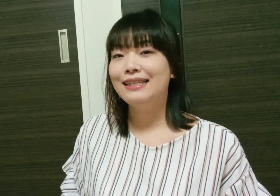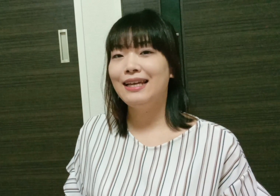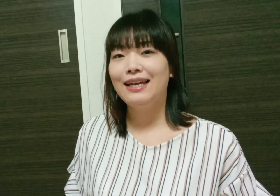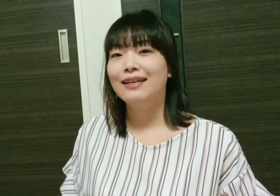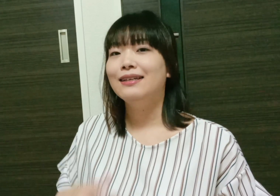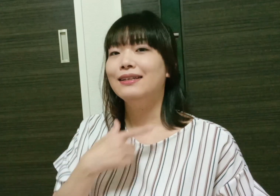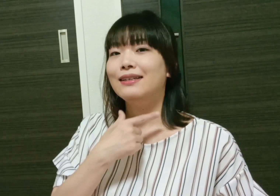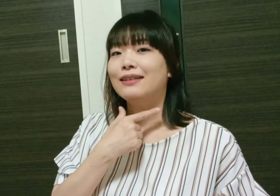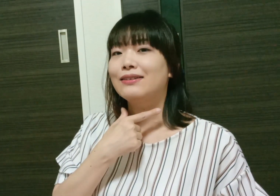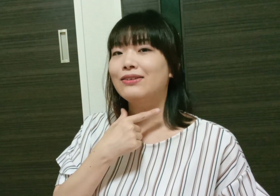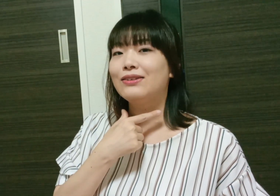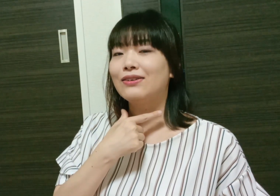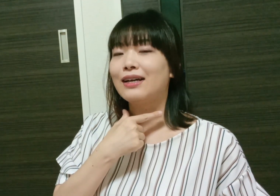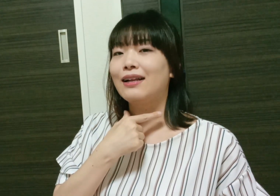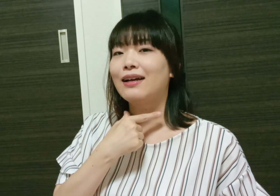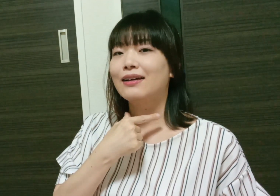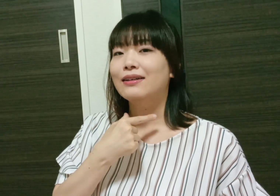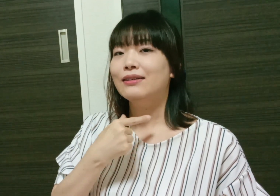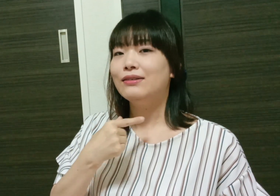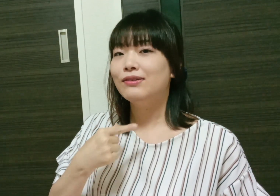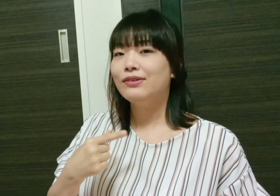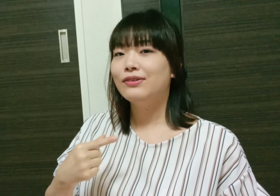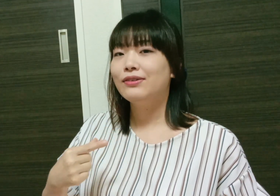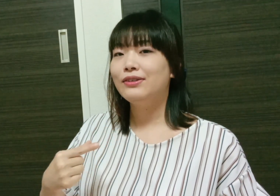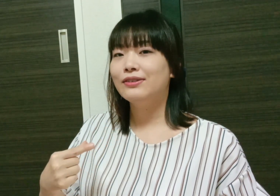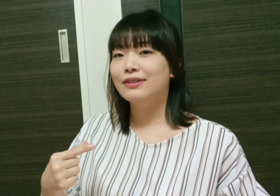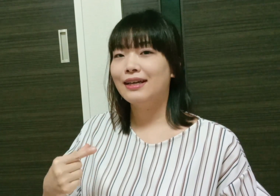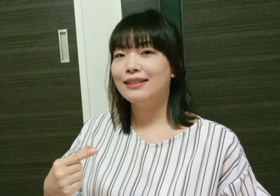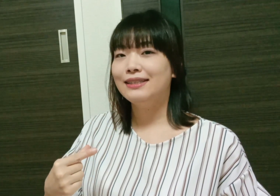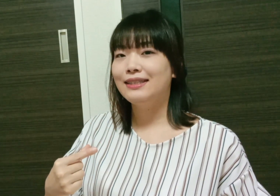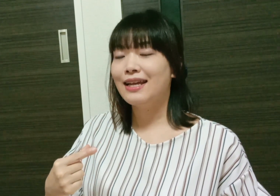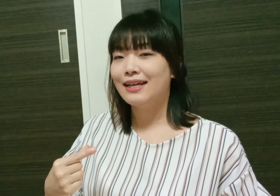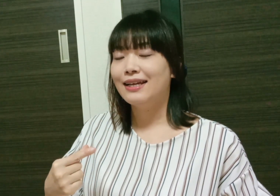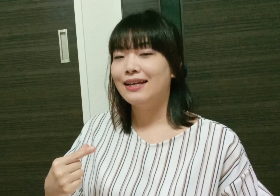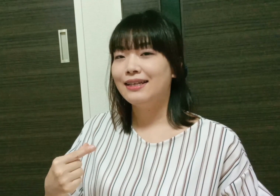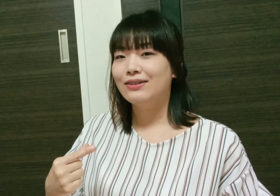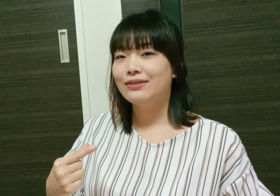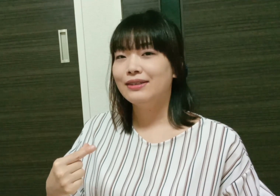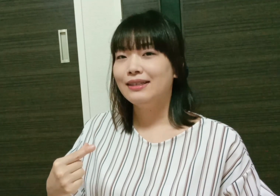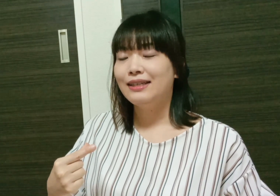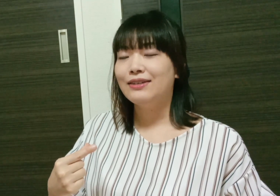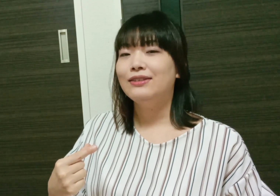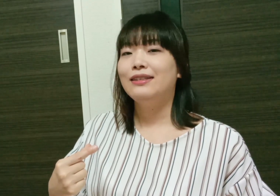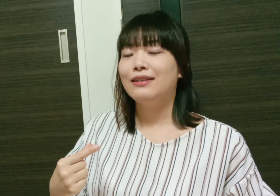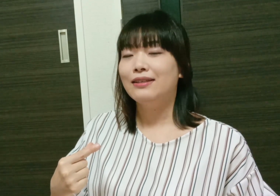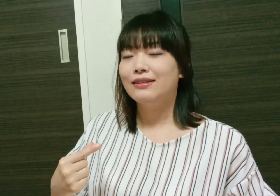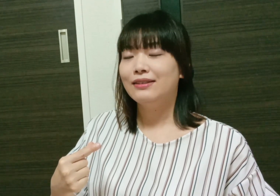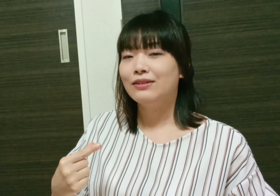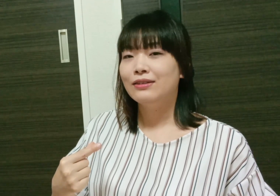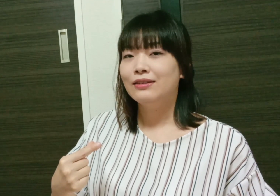で、喉から、こういう感じで、やる